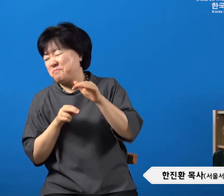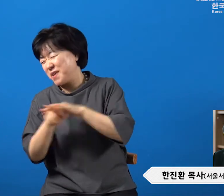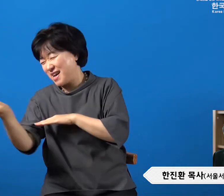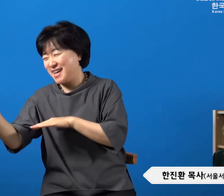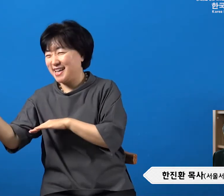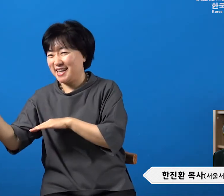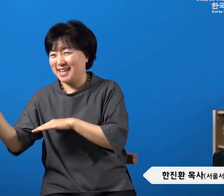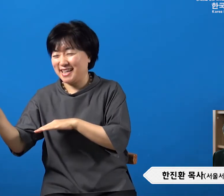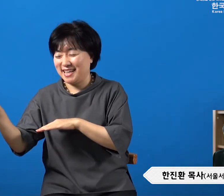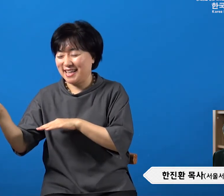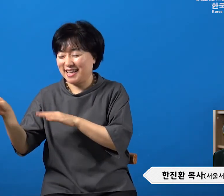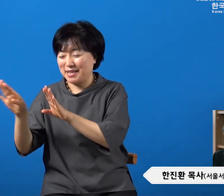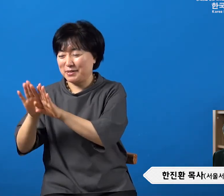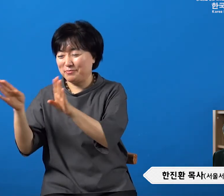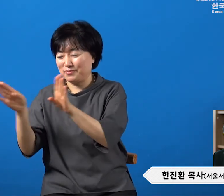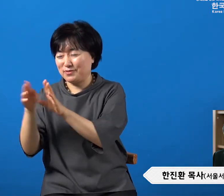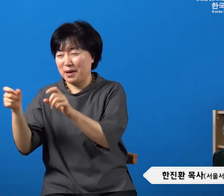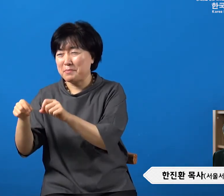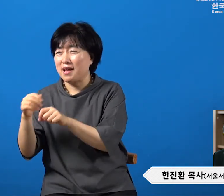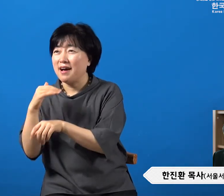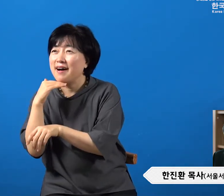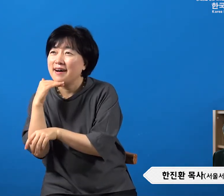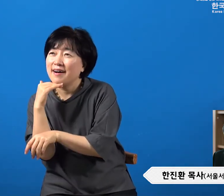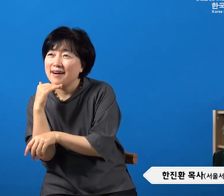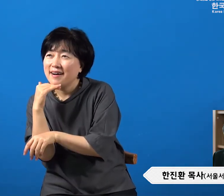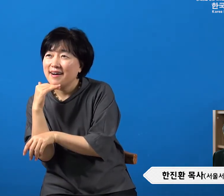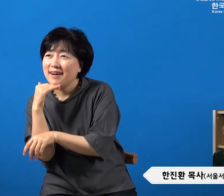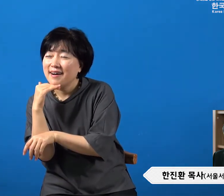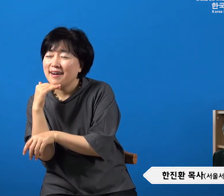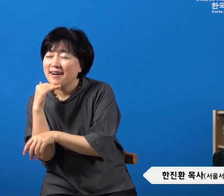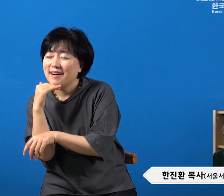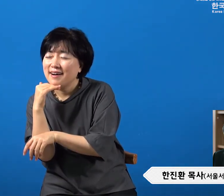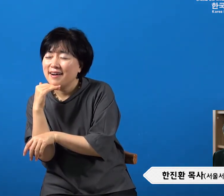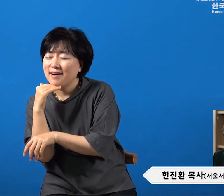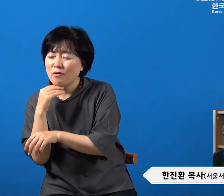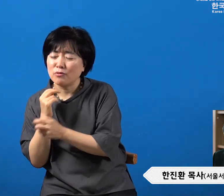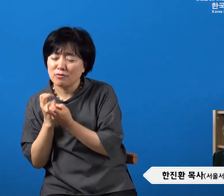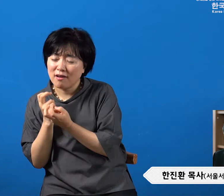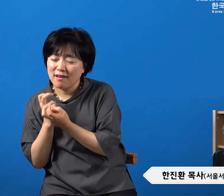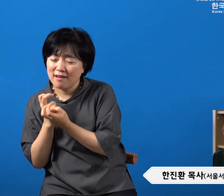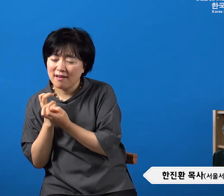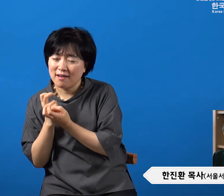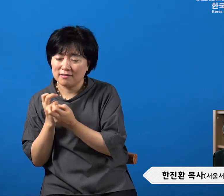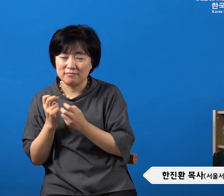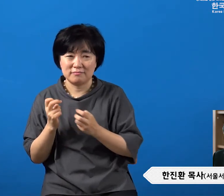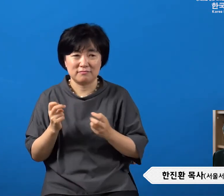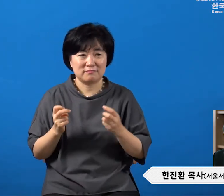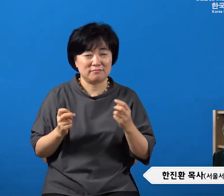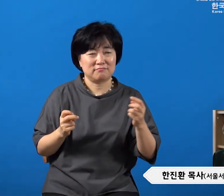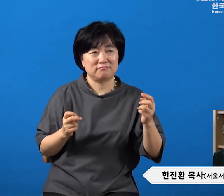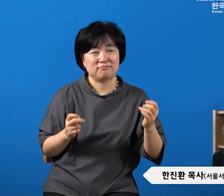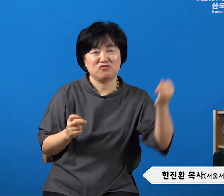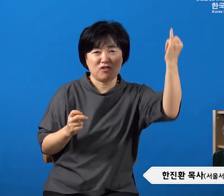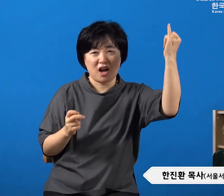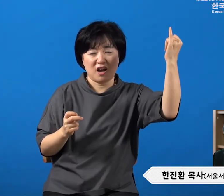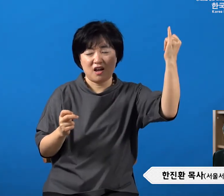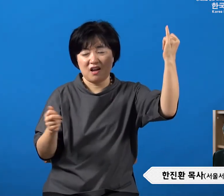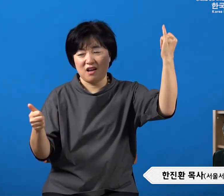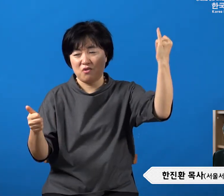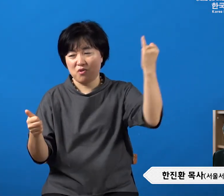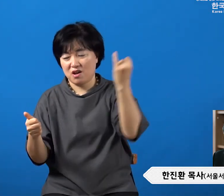우두커니 앉아 있는데 마음이 영 안 좋습니다. 누나가 다가오더니 엄마가 울고